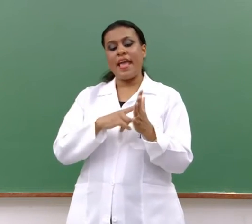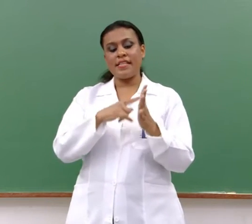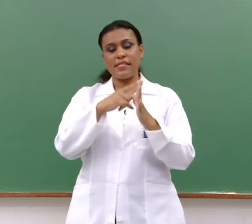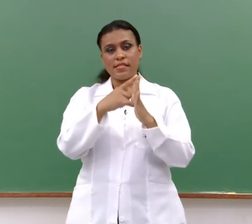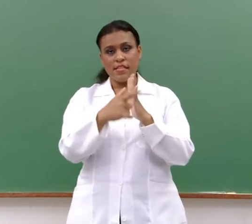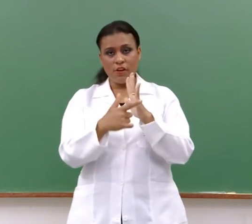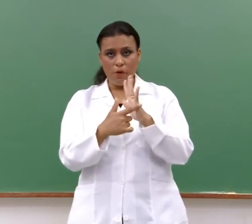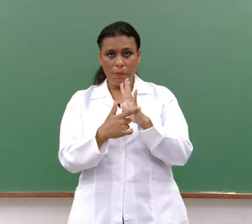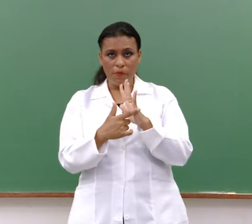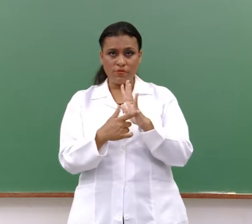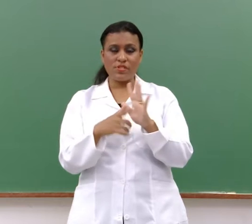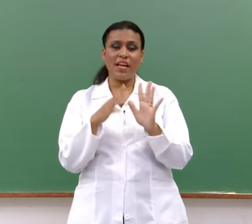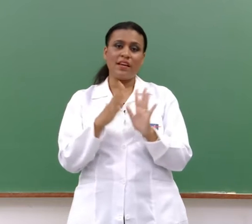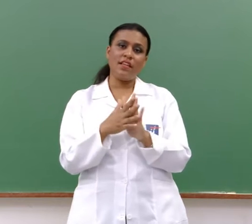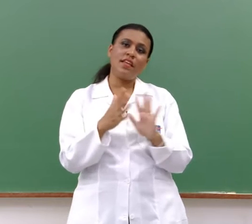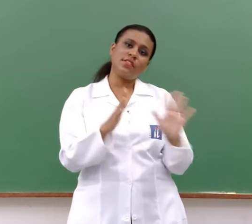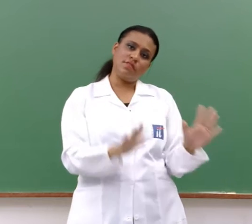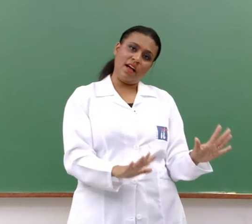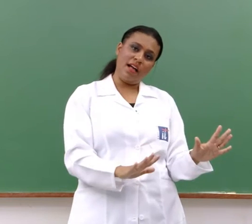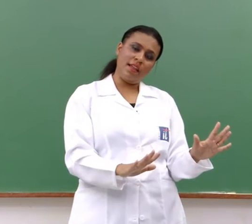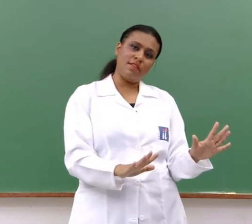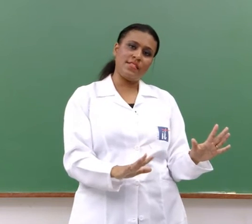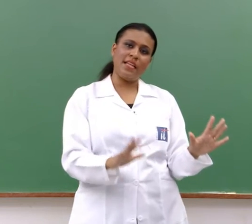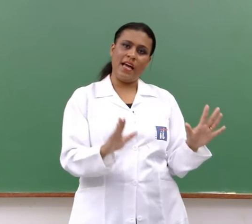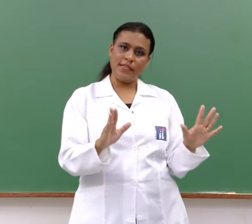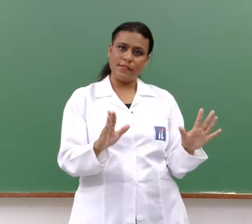esses 5 pontos caracterizam a língua de sinais.